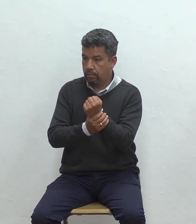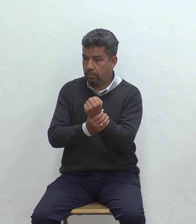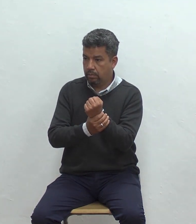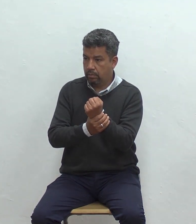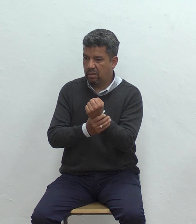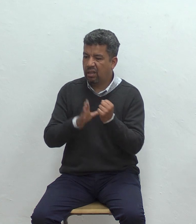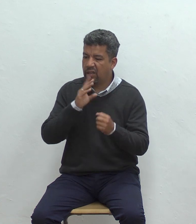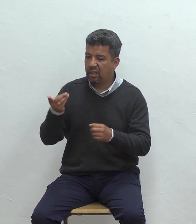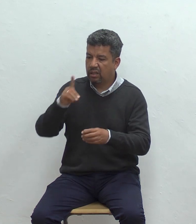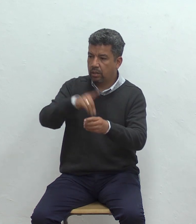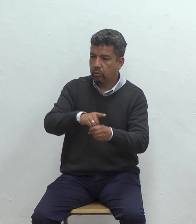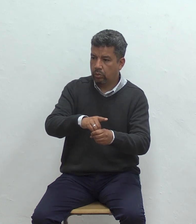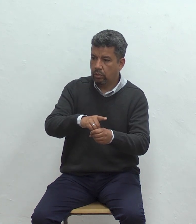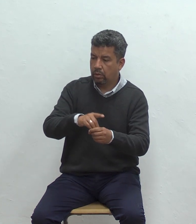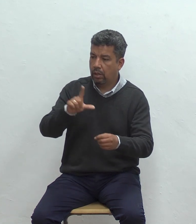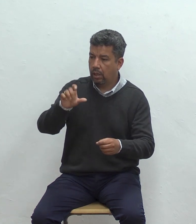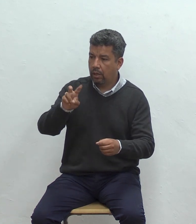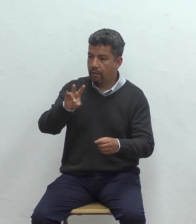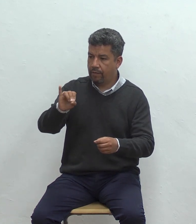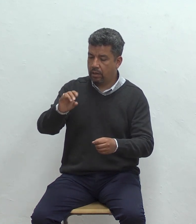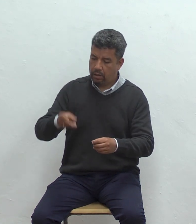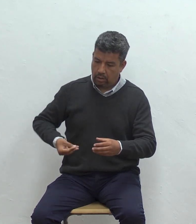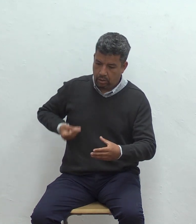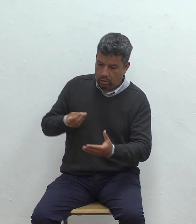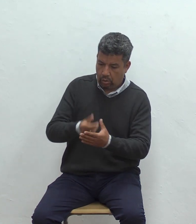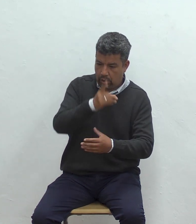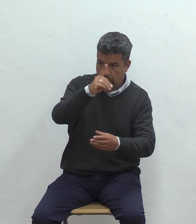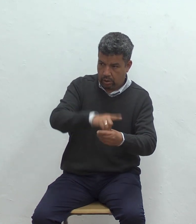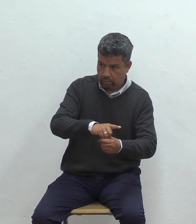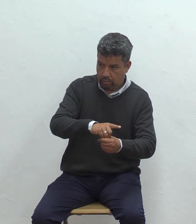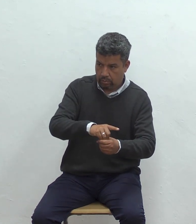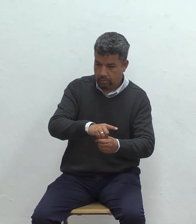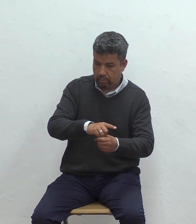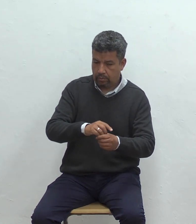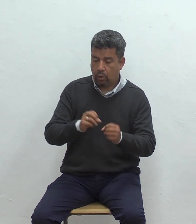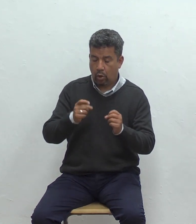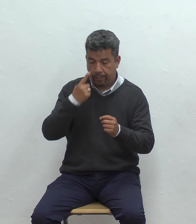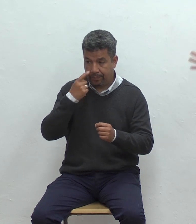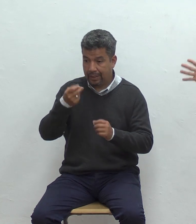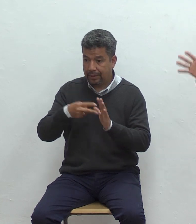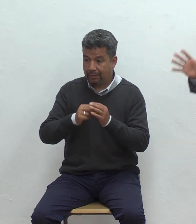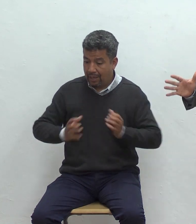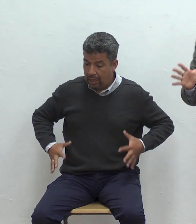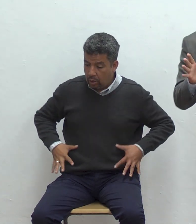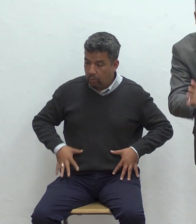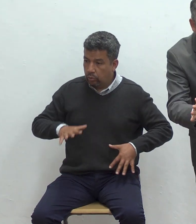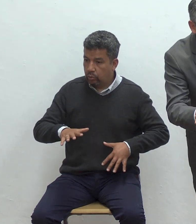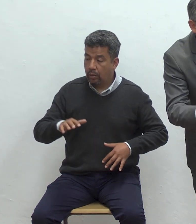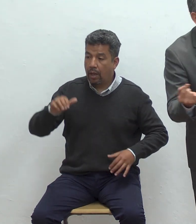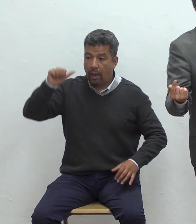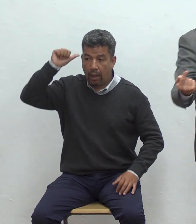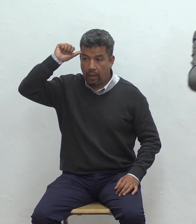¿quién diezmó? Leví diezmó. Bueno, sepan, en los lomos de